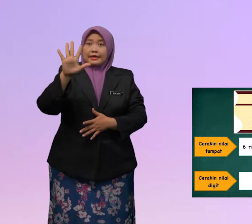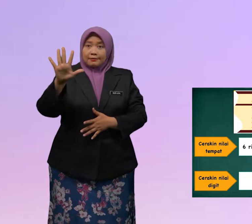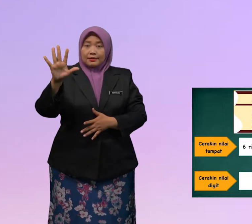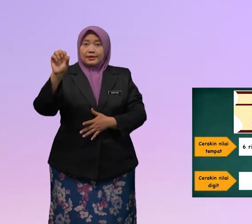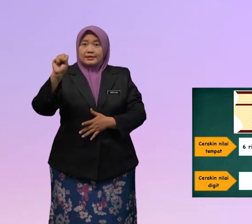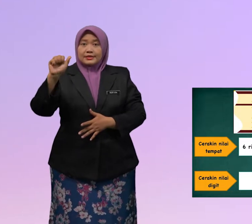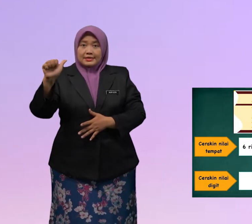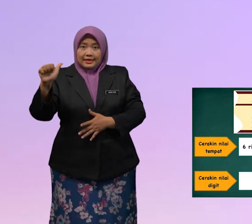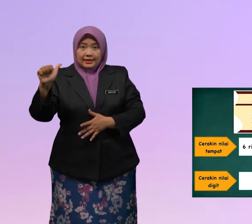35 sa.